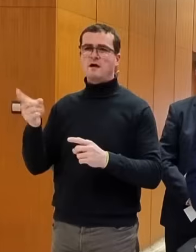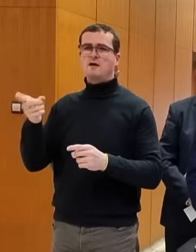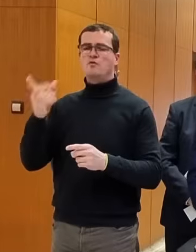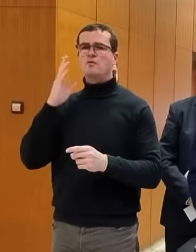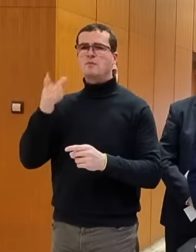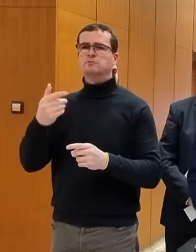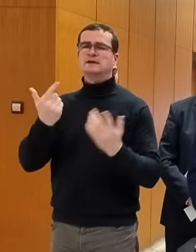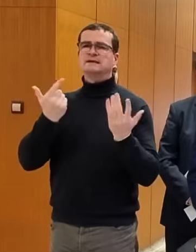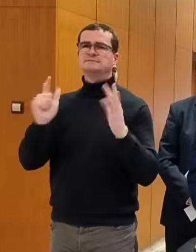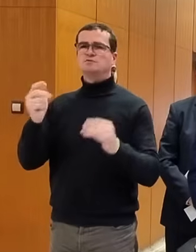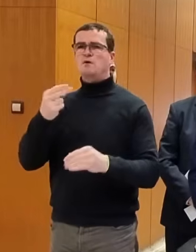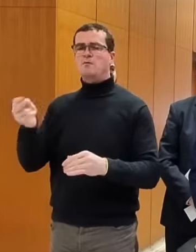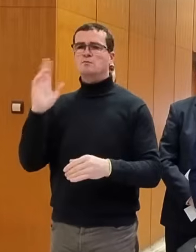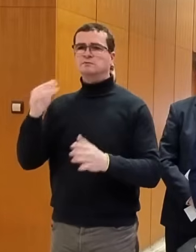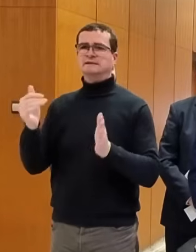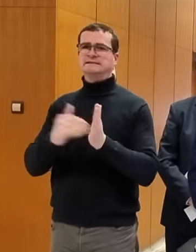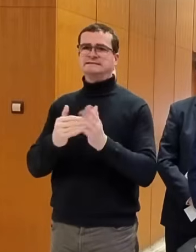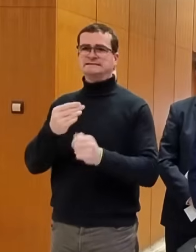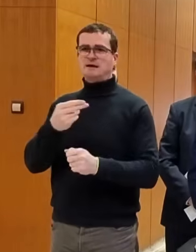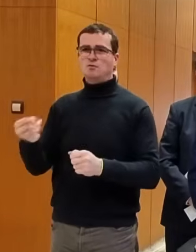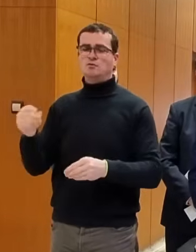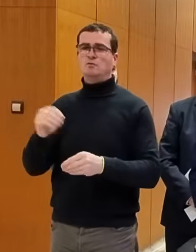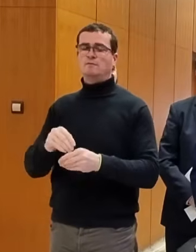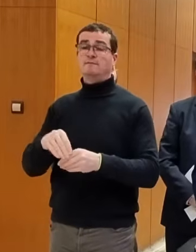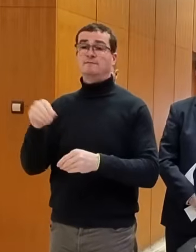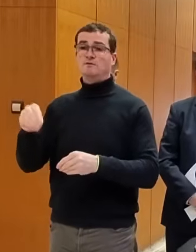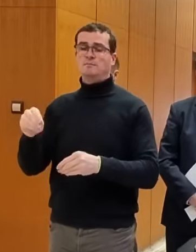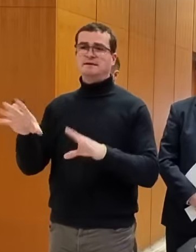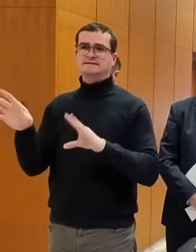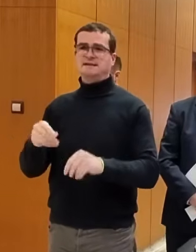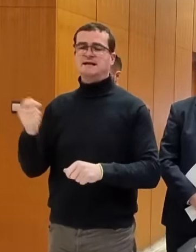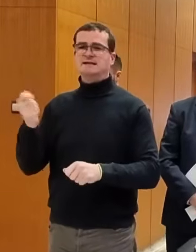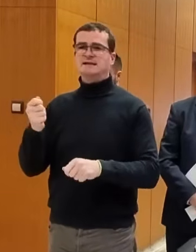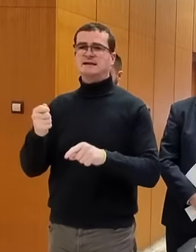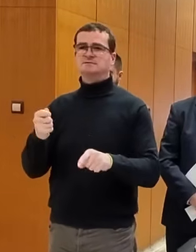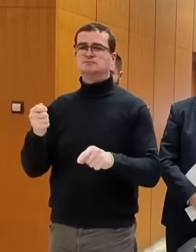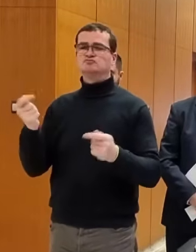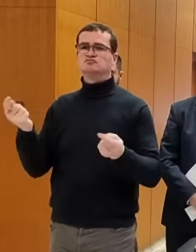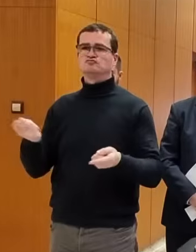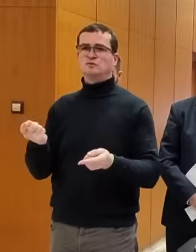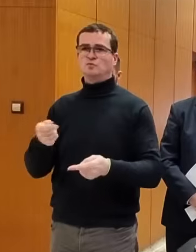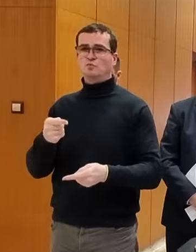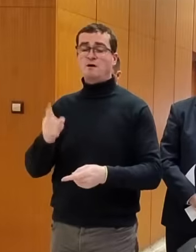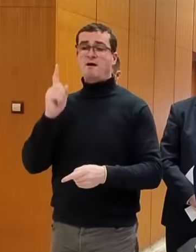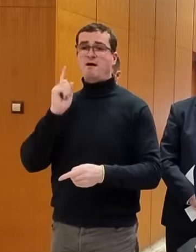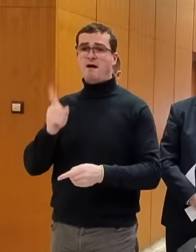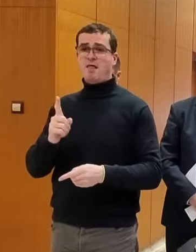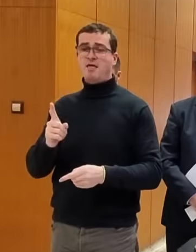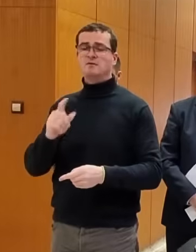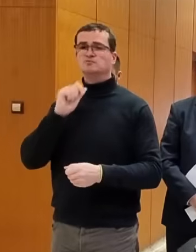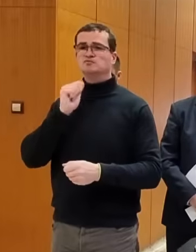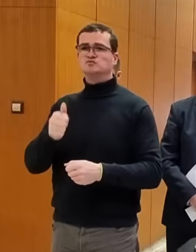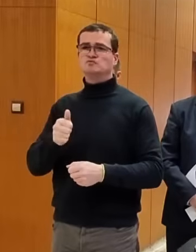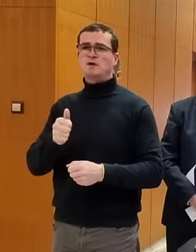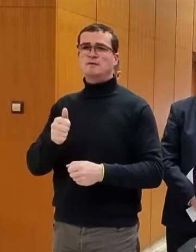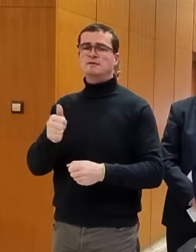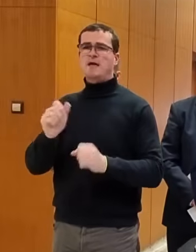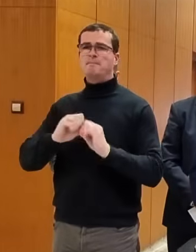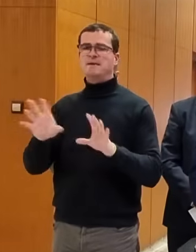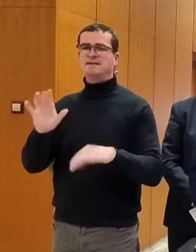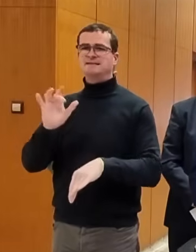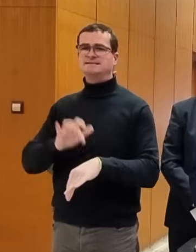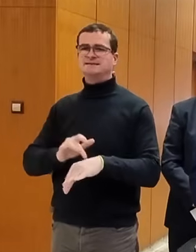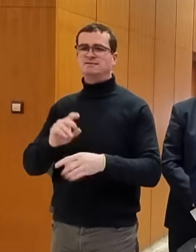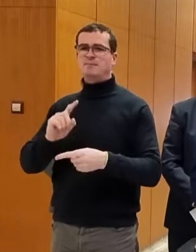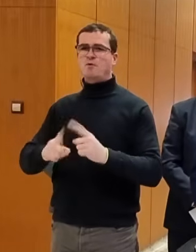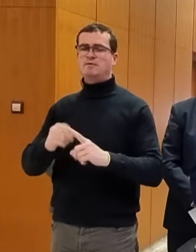nebude povedzme 700 eur, alebo je to 1000 eur, v takomto prípade zaniká trestnosť trestného činu. Ale žiadna z mediálne